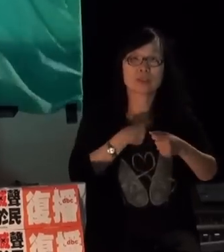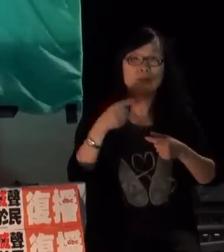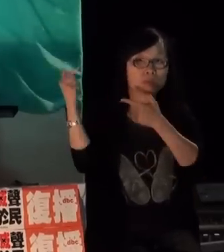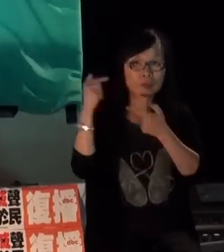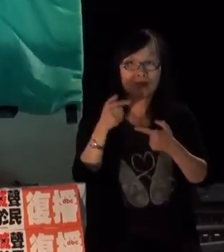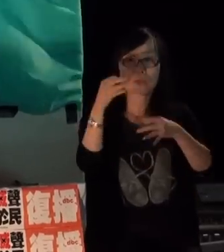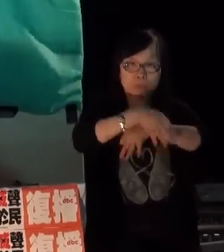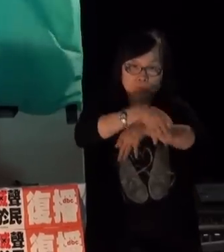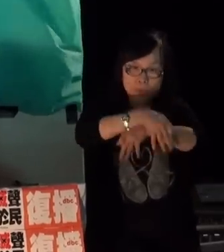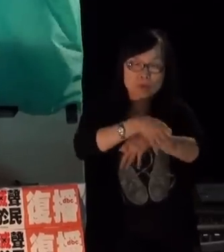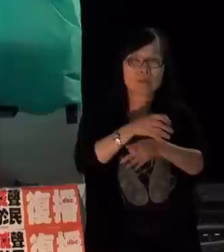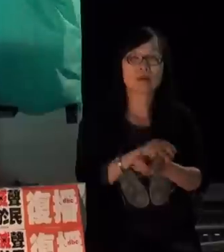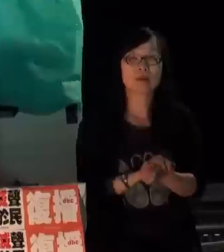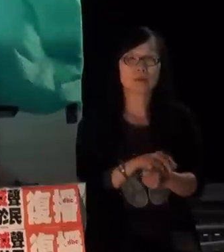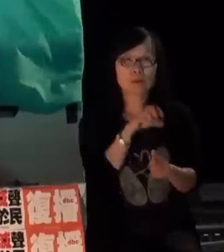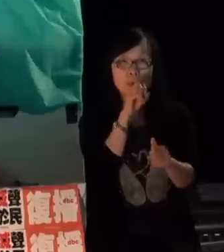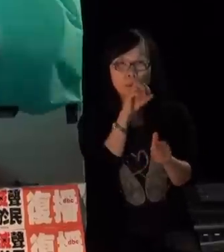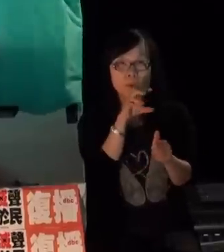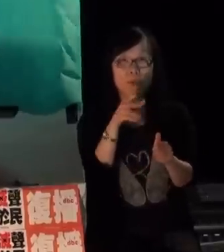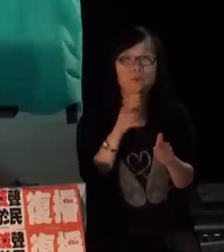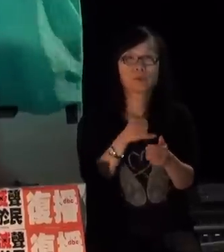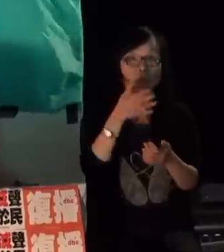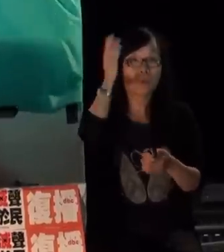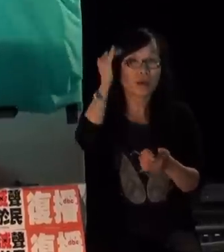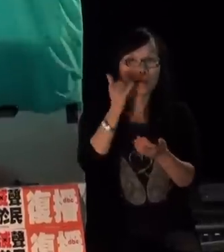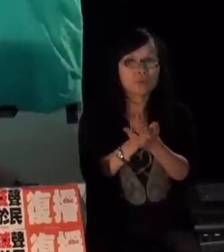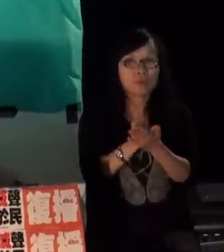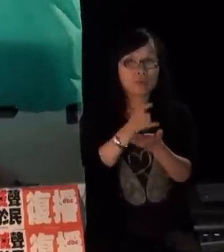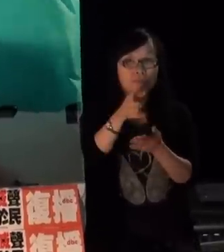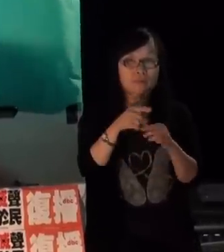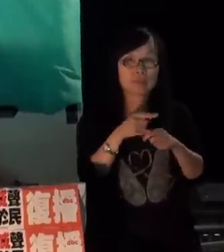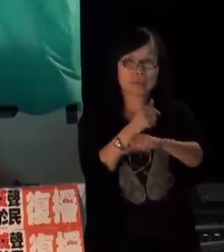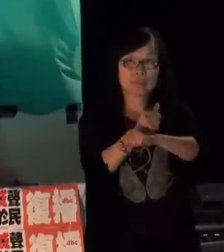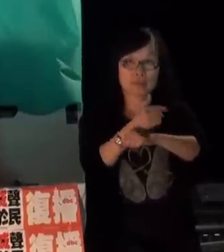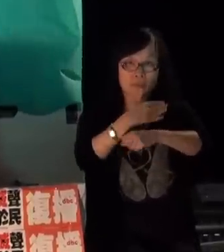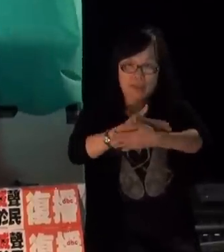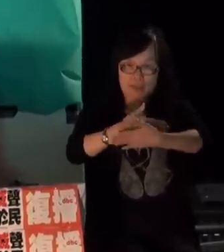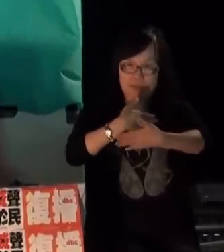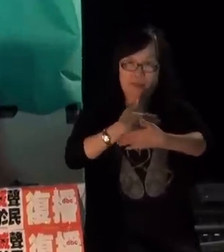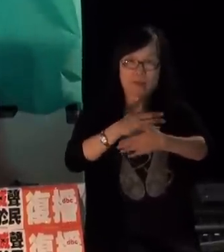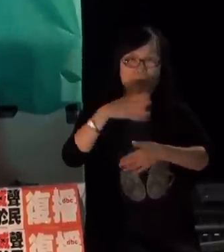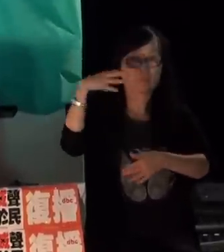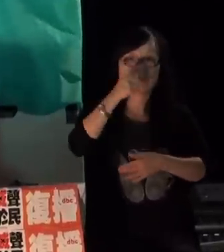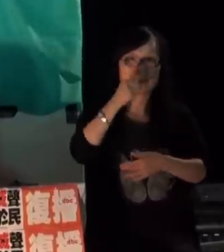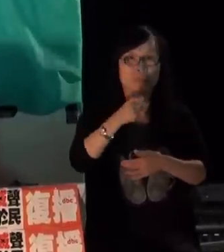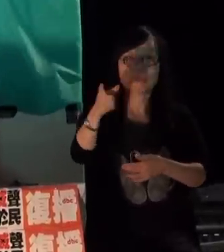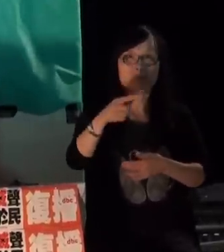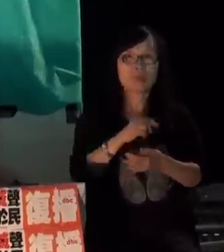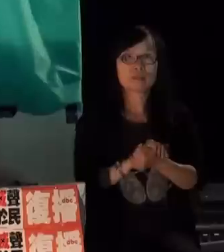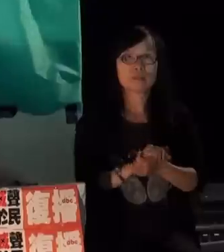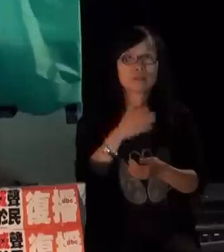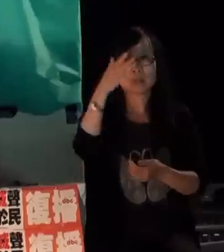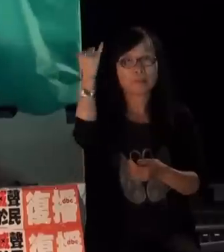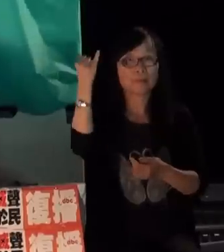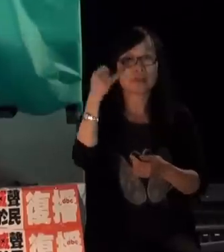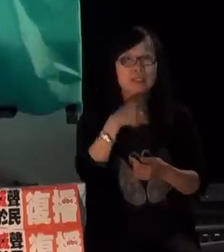示，如果你俾阿大班繼續喺度做十點前嘅特首，冇運行啊嘛，大班咪自己